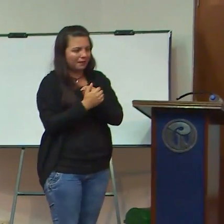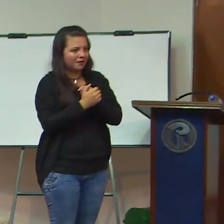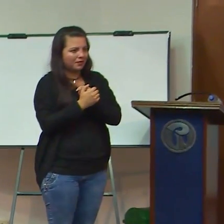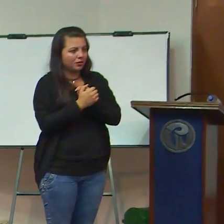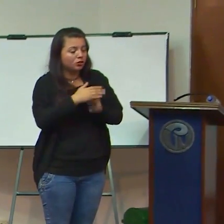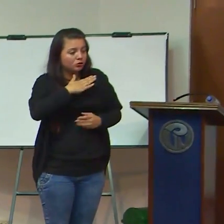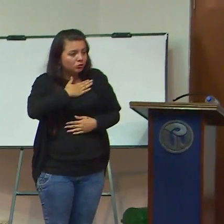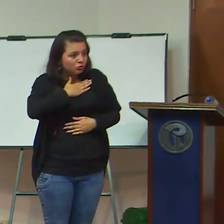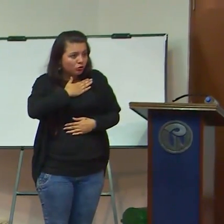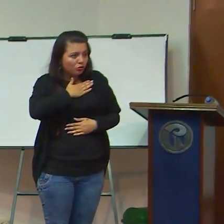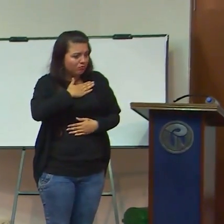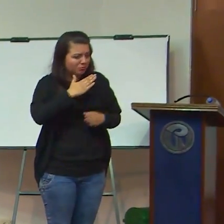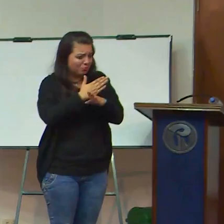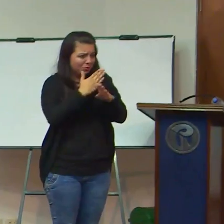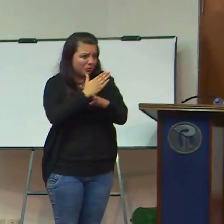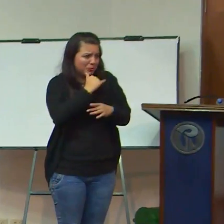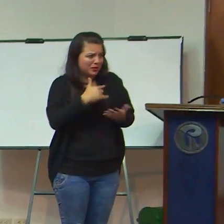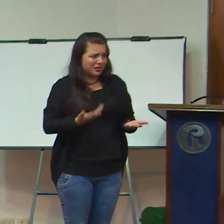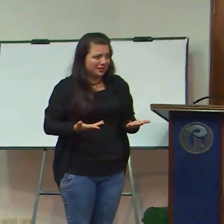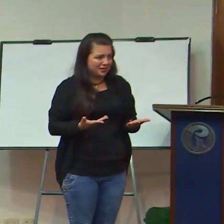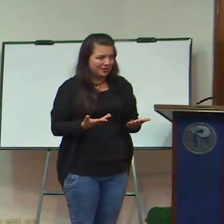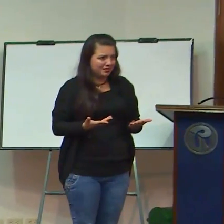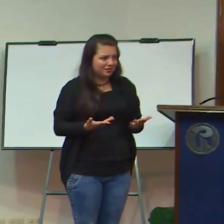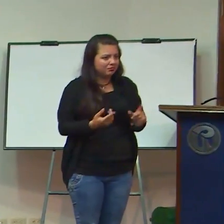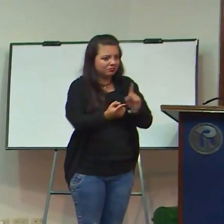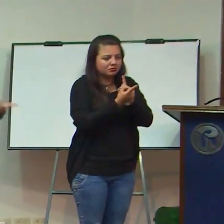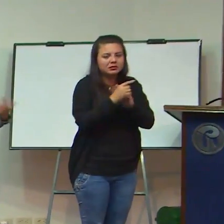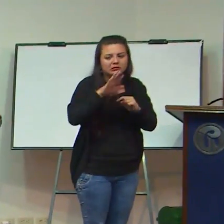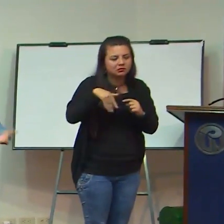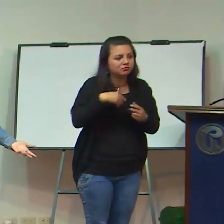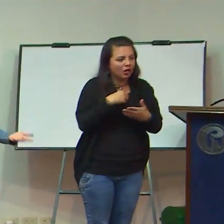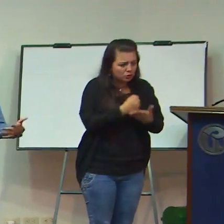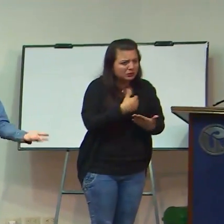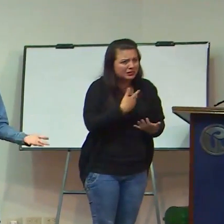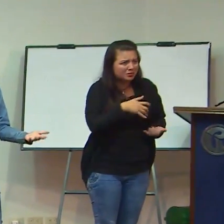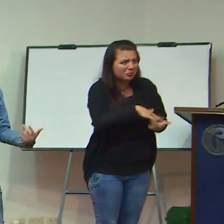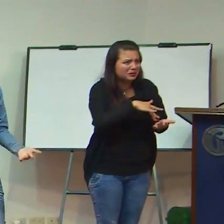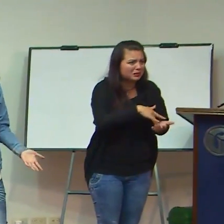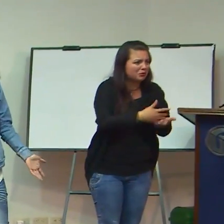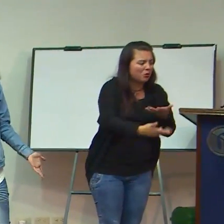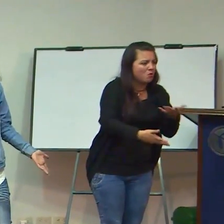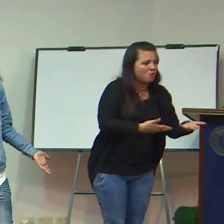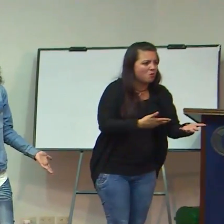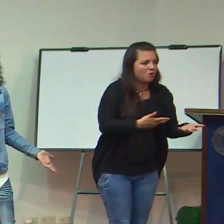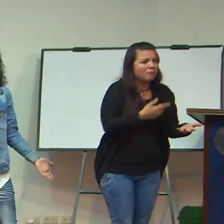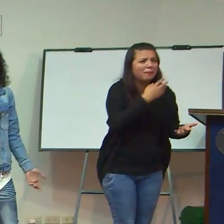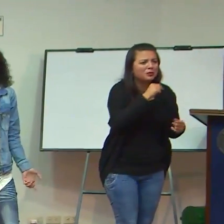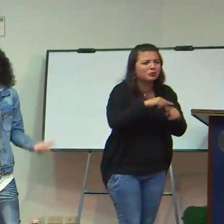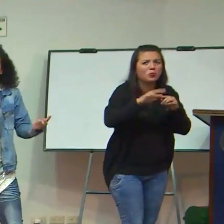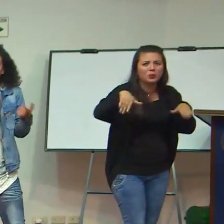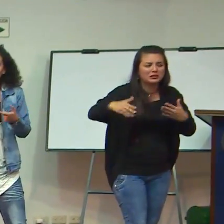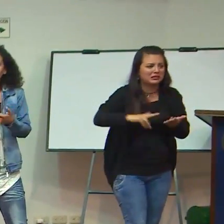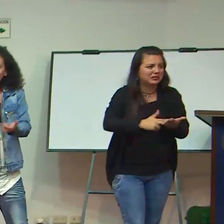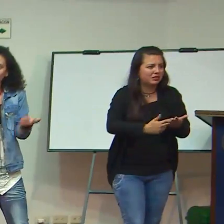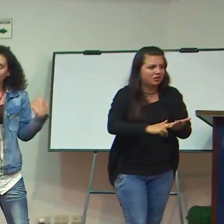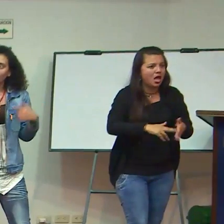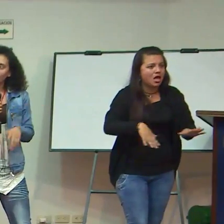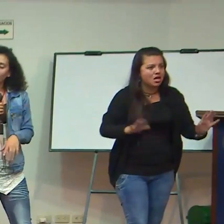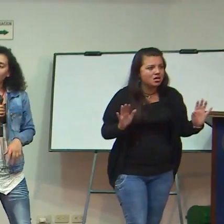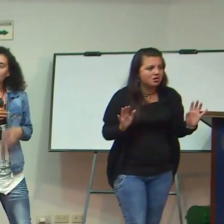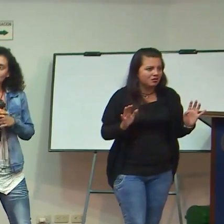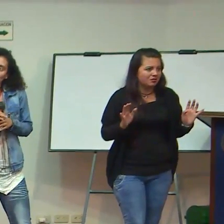Yo personalmente no tengo ningún problema si se acercan, mi compañera me ayuda, quiero participar, pero no tengo presencia de intérprete. Entonces esa